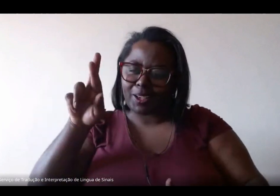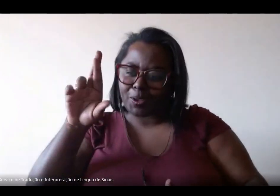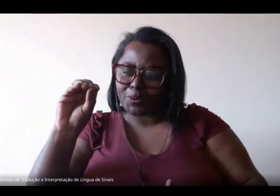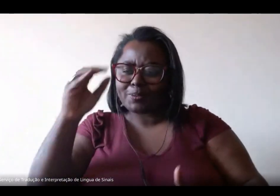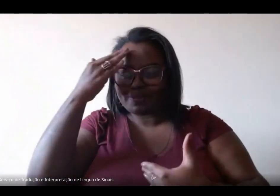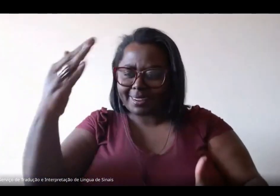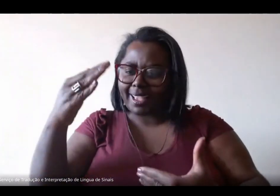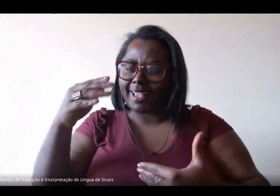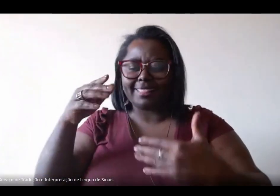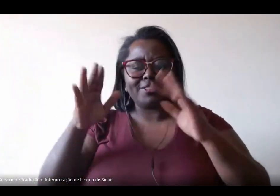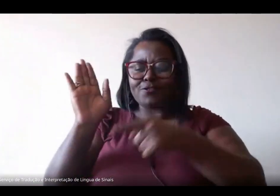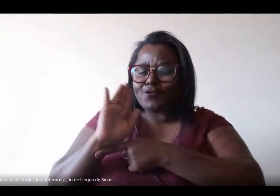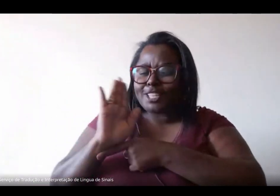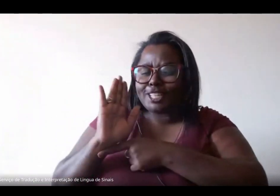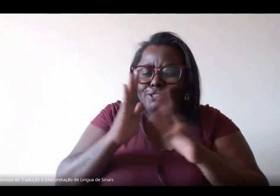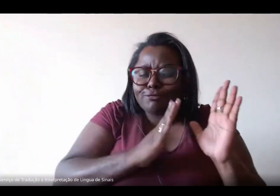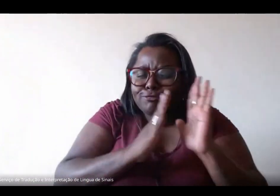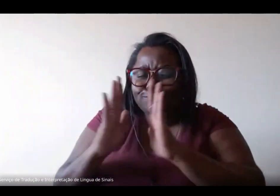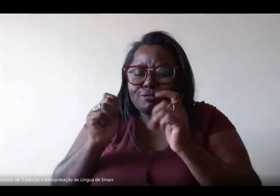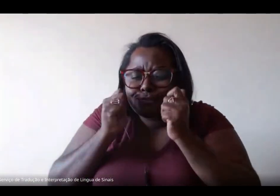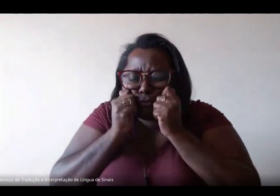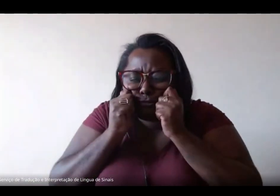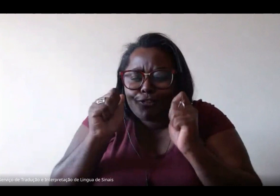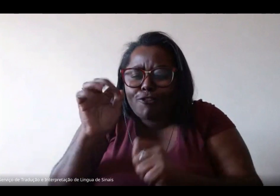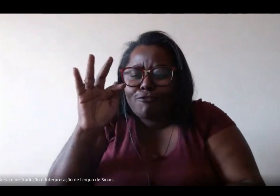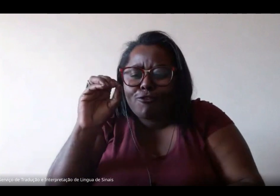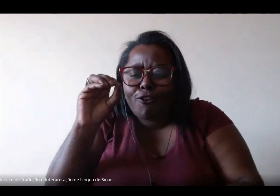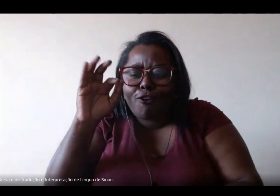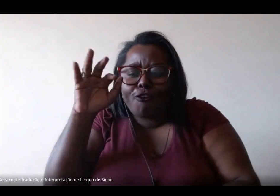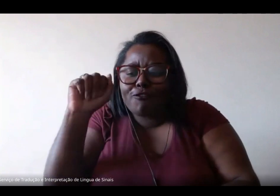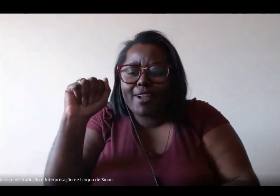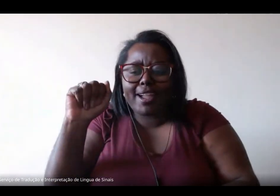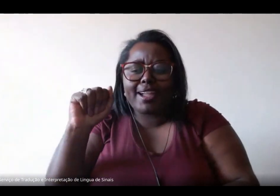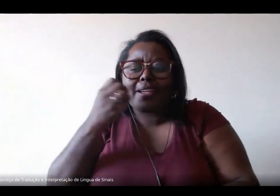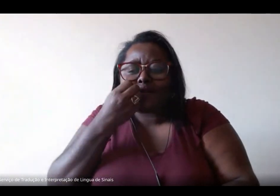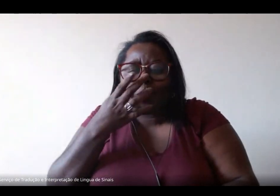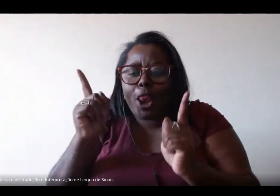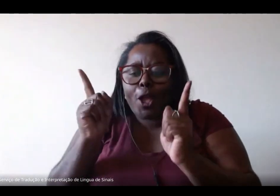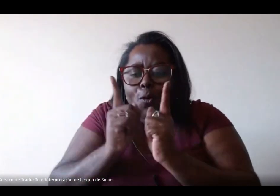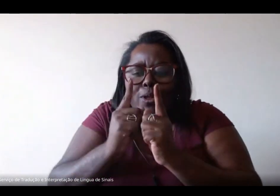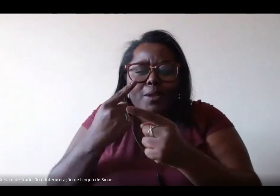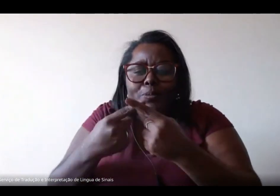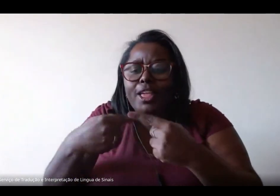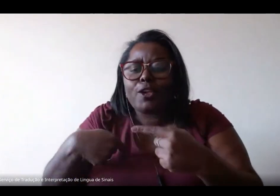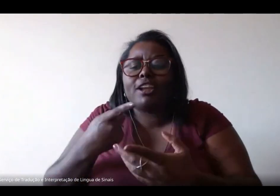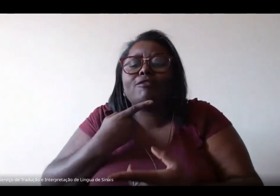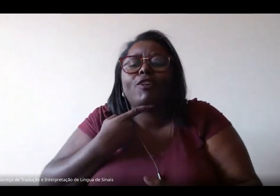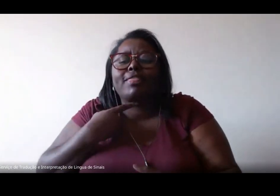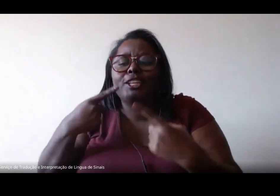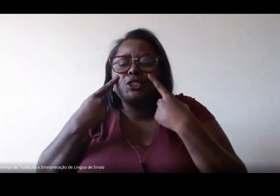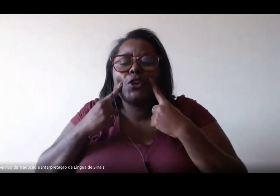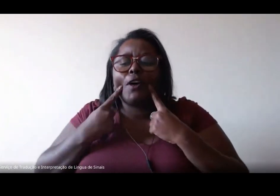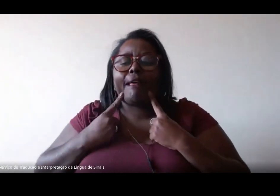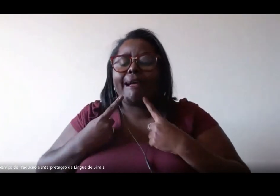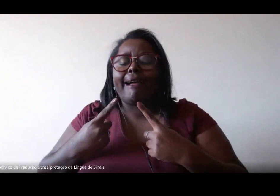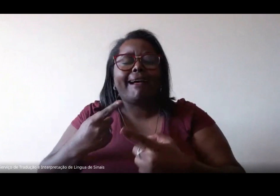Obrigado, Lauro. Obrigada por essa apresentação. Ficou muito fofa, nossa. Que linda. Bom que ela é curta, porque eu já estava ficando